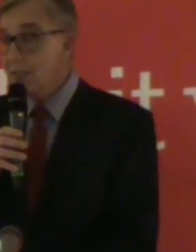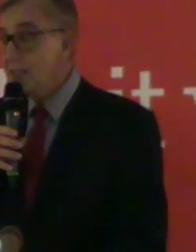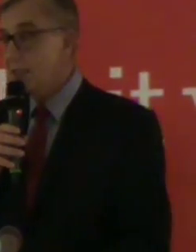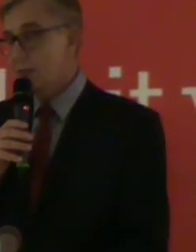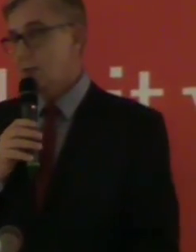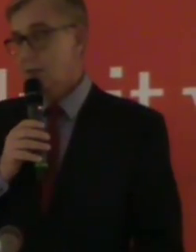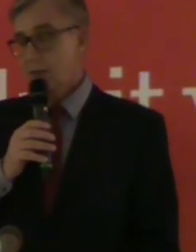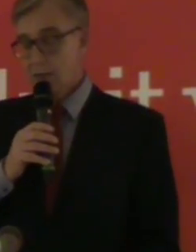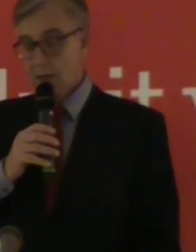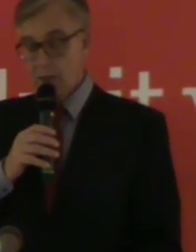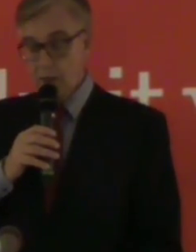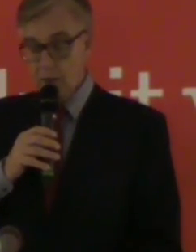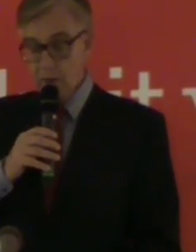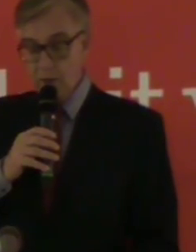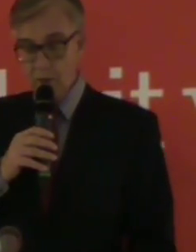diese Kriege